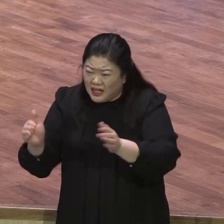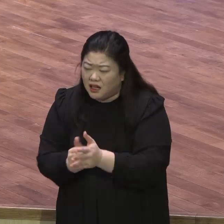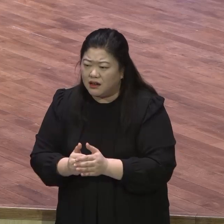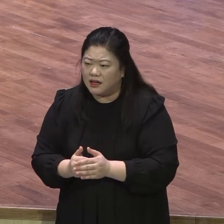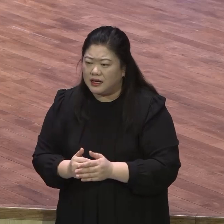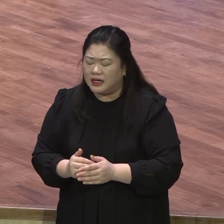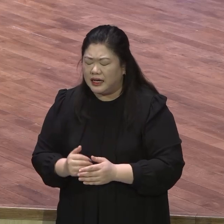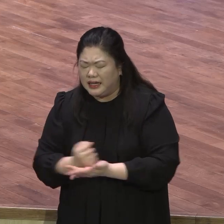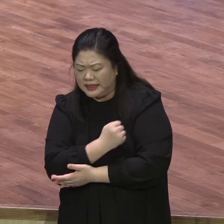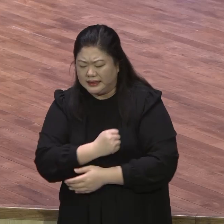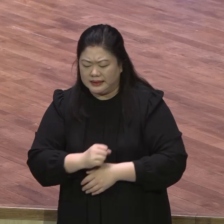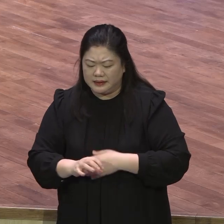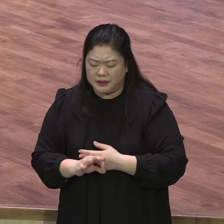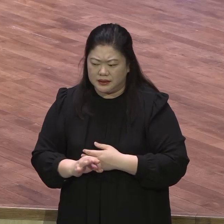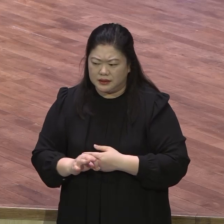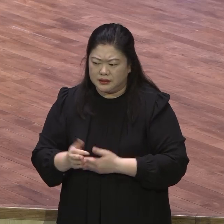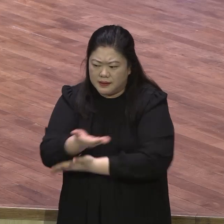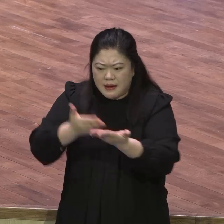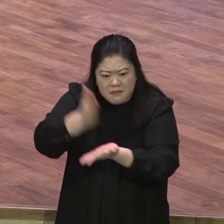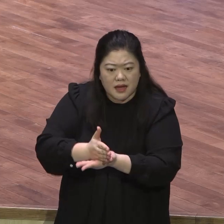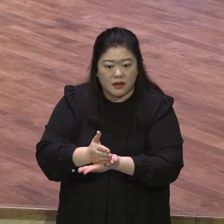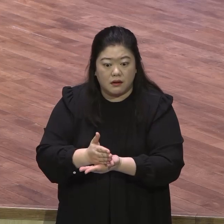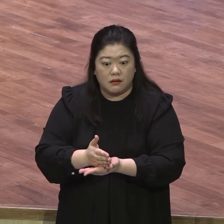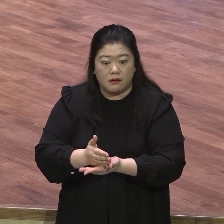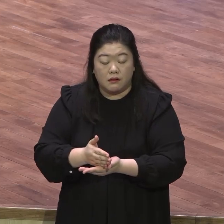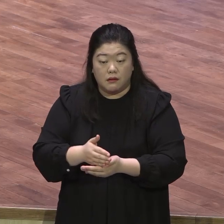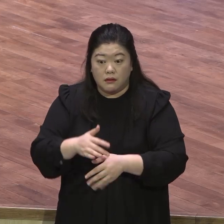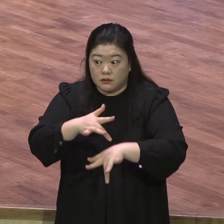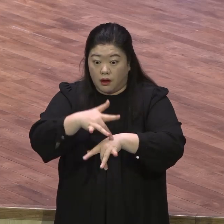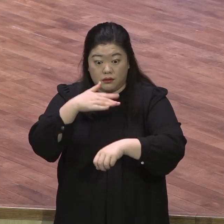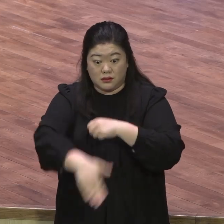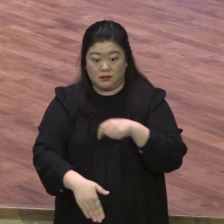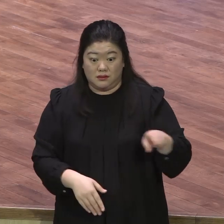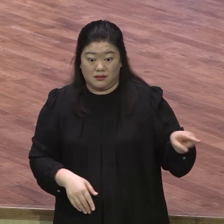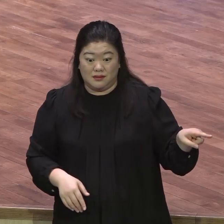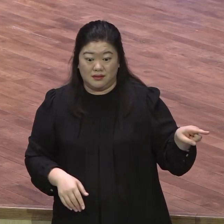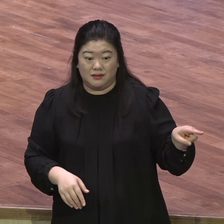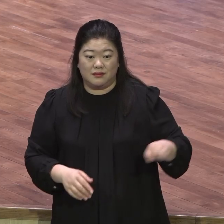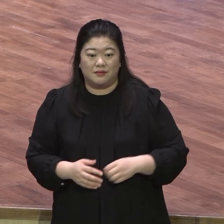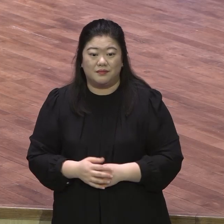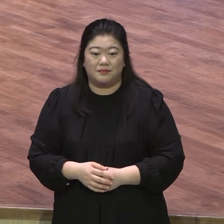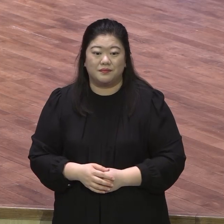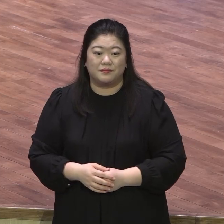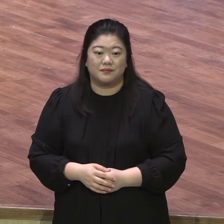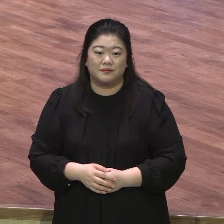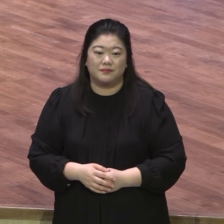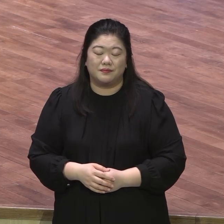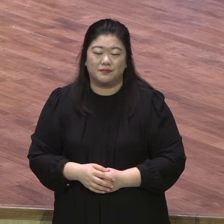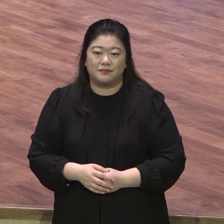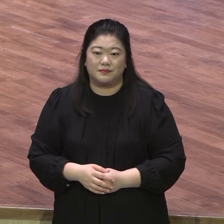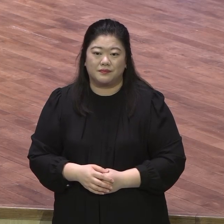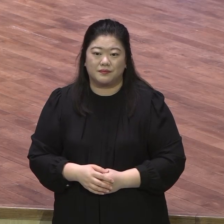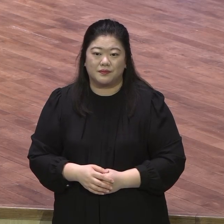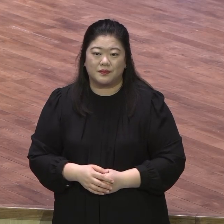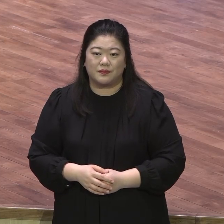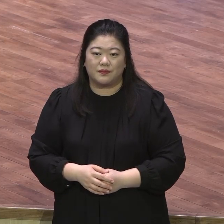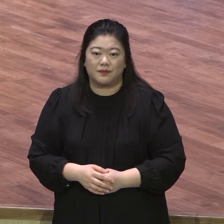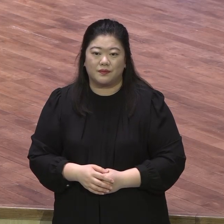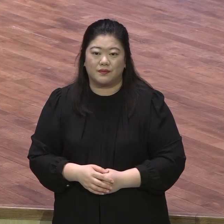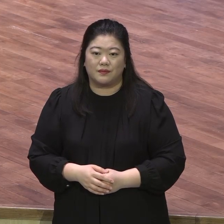이런 성상을 초월하는 이 축복을 얼마나 성도들이 놓치고